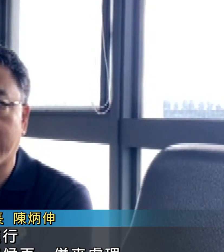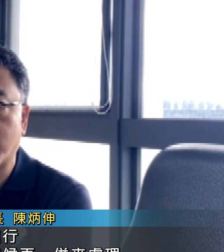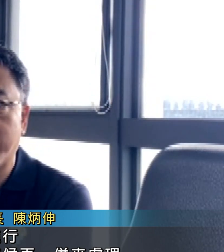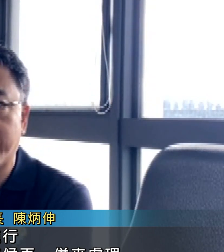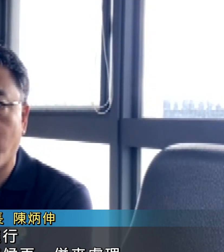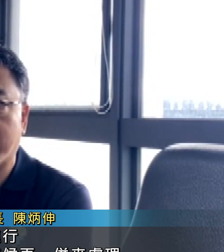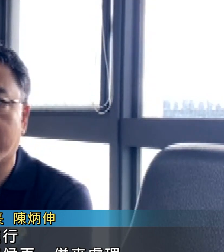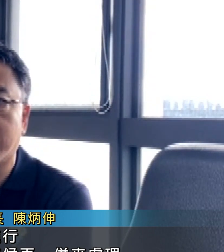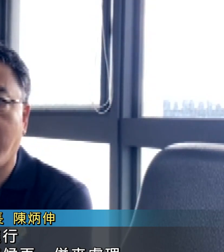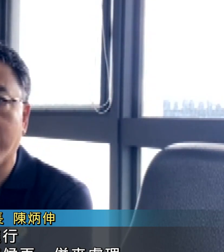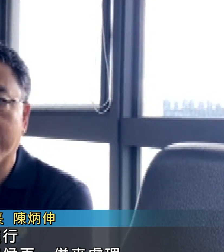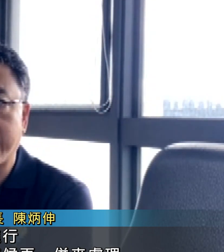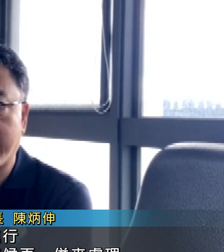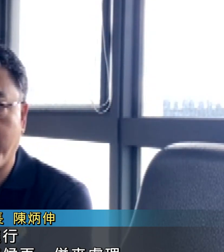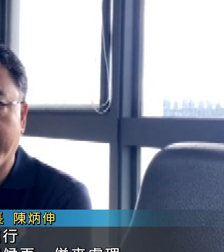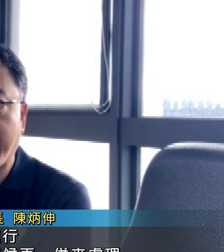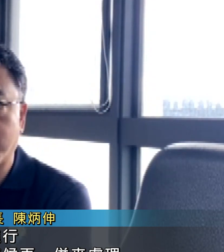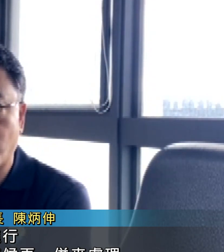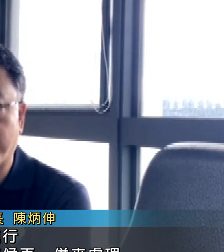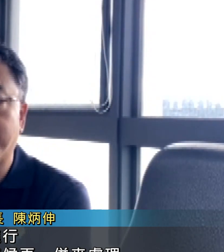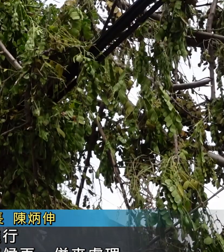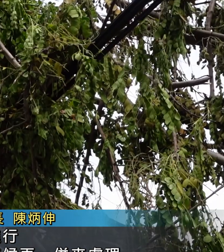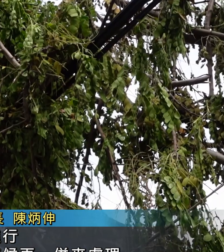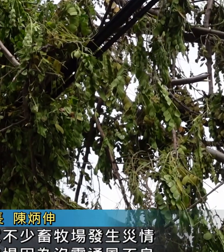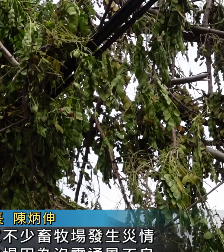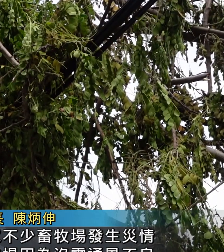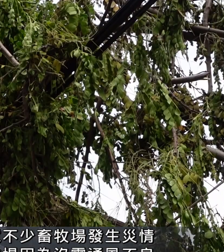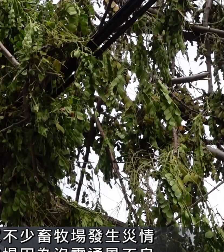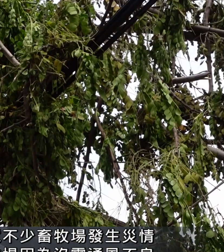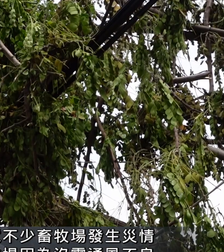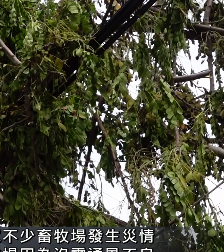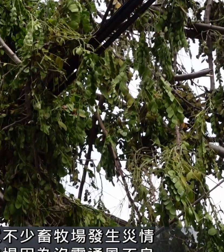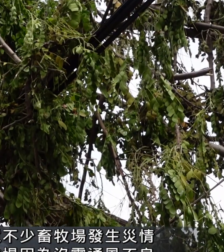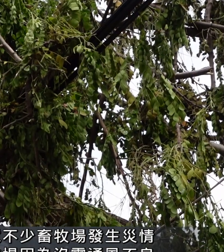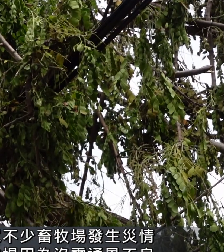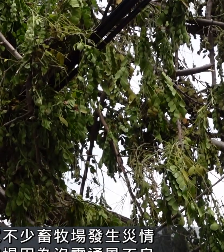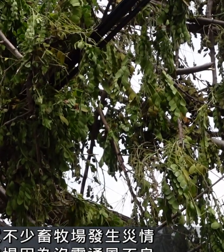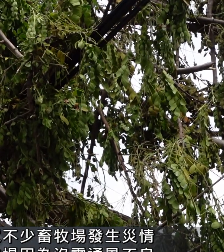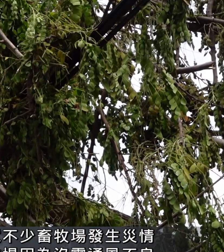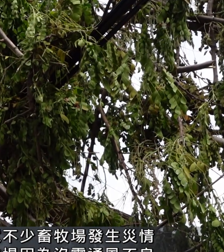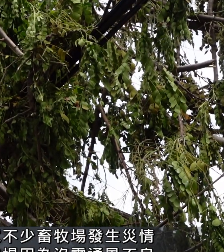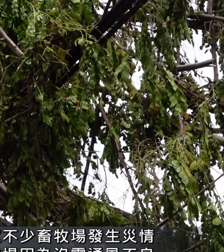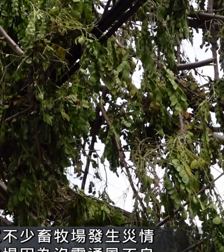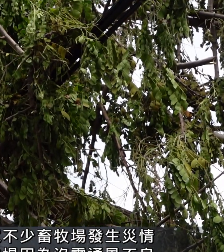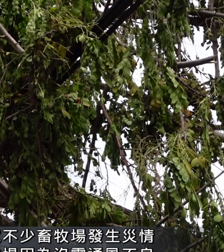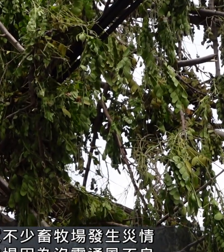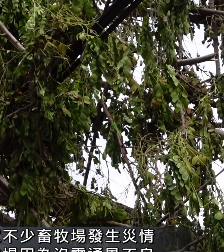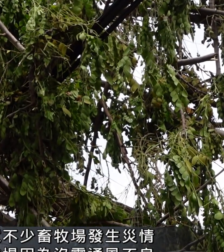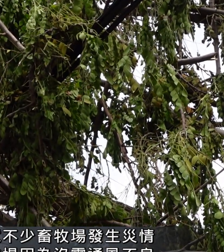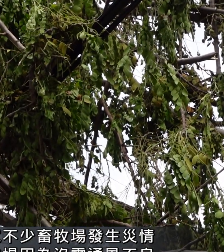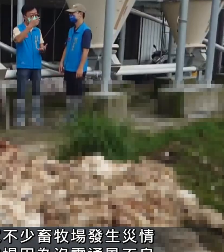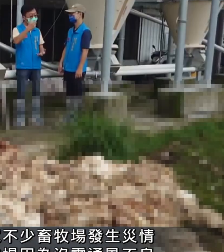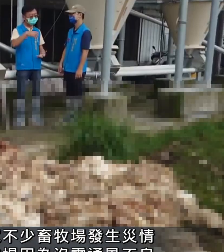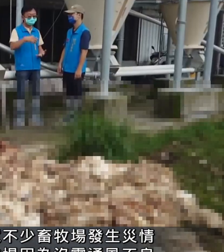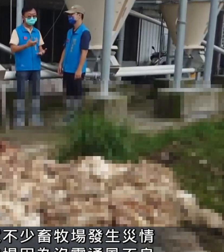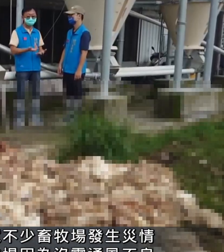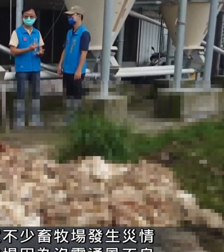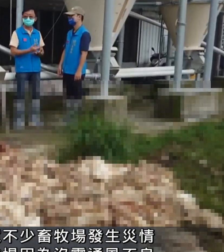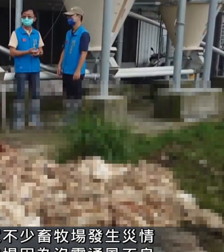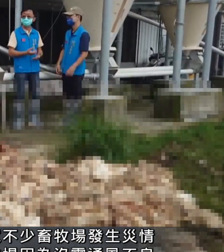顿计划的时候，再一并来处理。 由于台风造成停电，不少畜牧场发生灾情，其中集中型的养鸡场因为